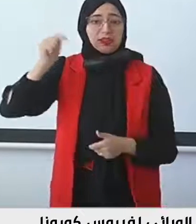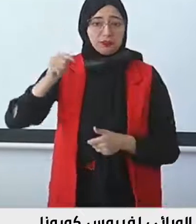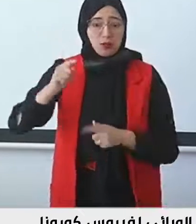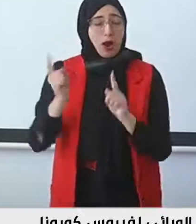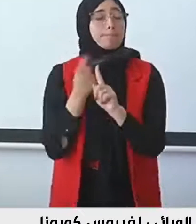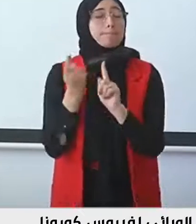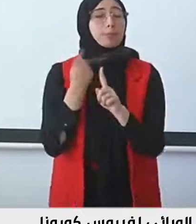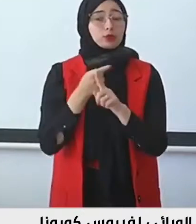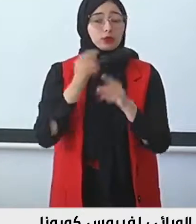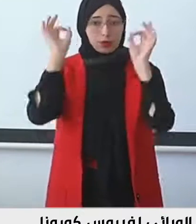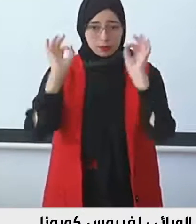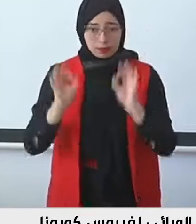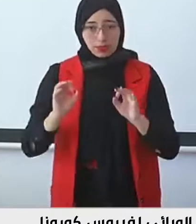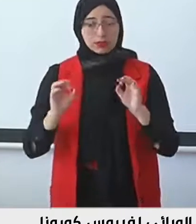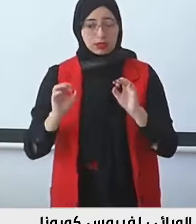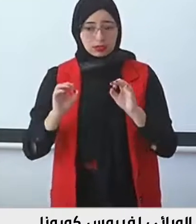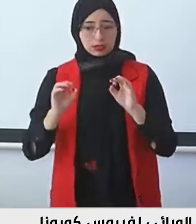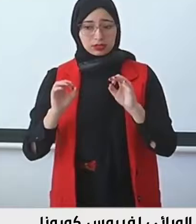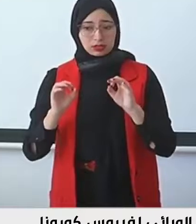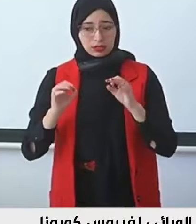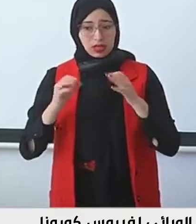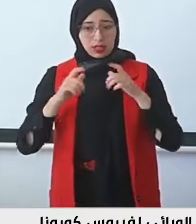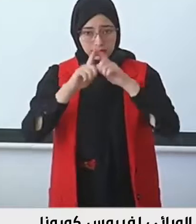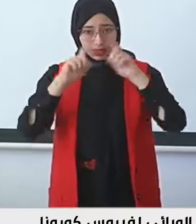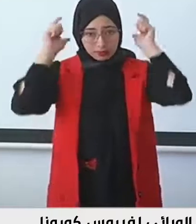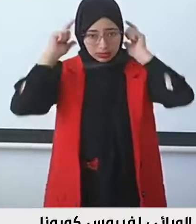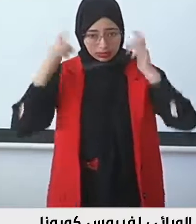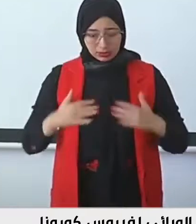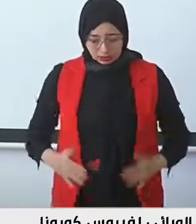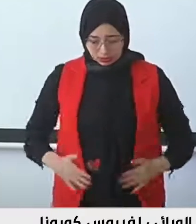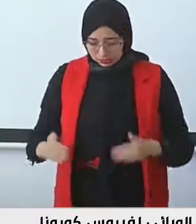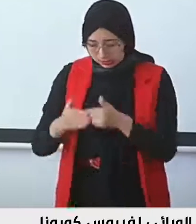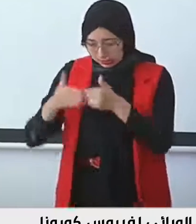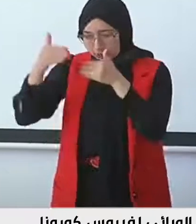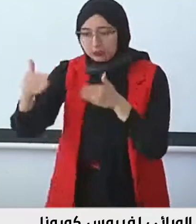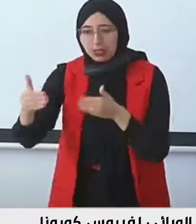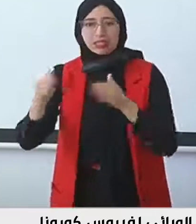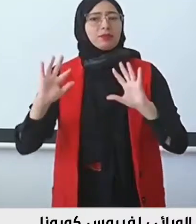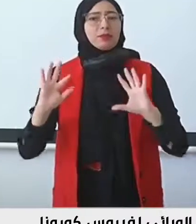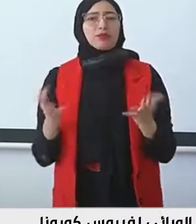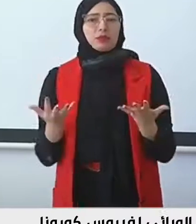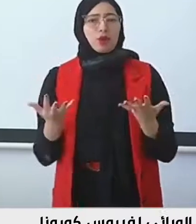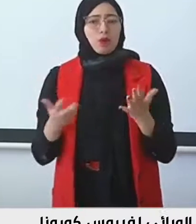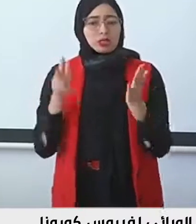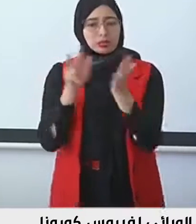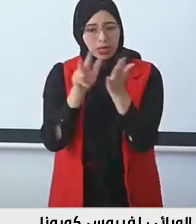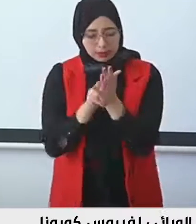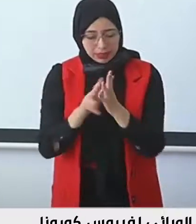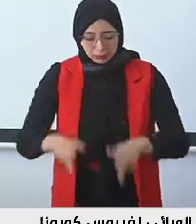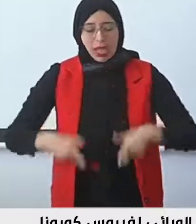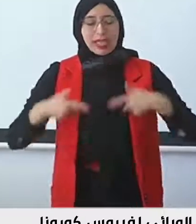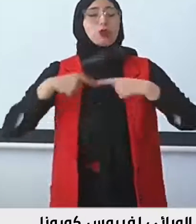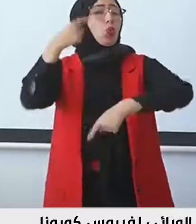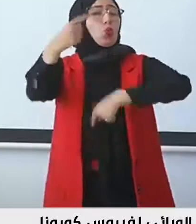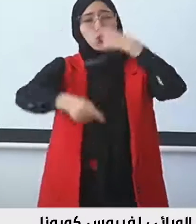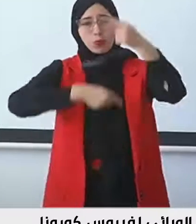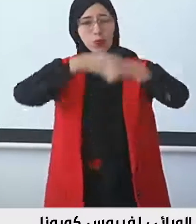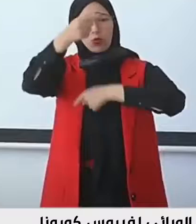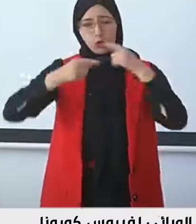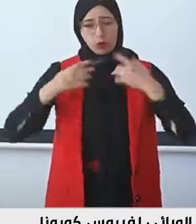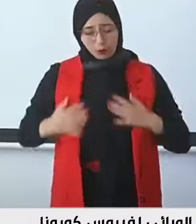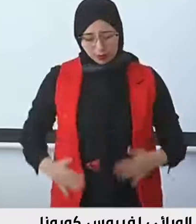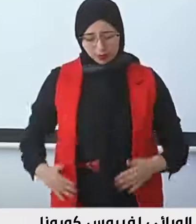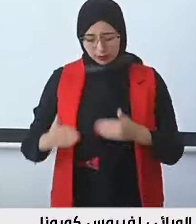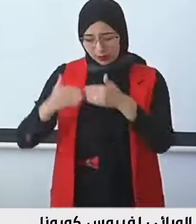هي مهمة برشا، لي ماسك. بالنسبة للتباعد الجسدي، التباعد الجسدي لازمنا نطبقوه في حياتنا اليومية،